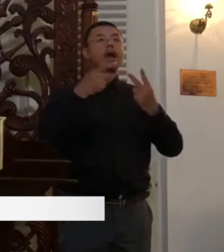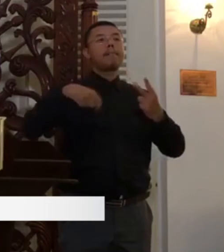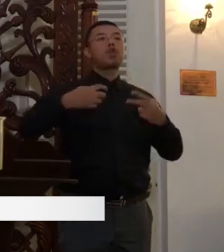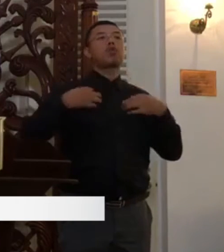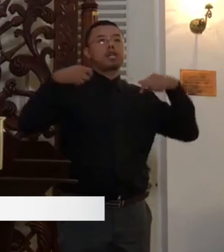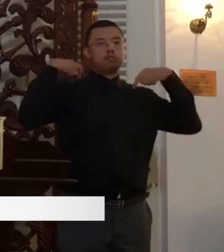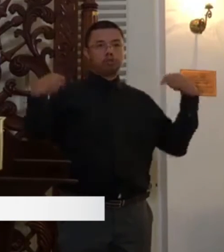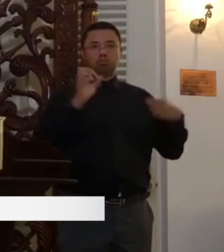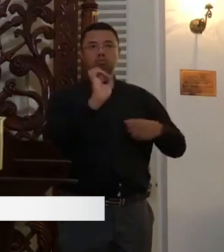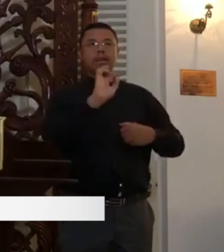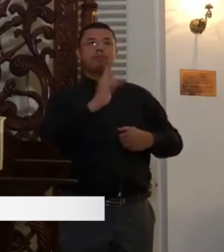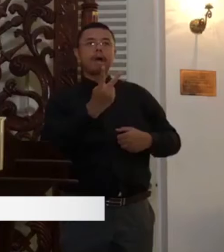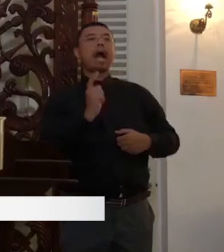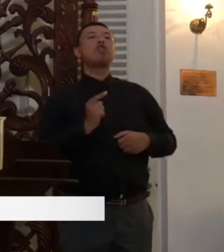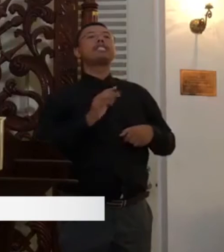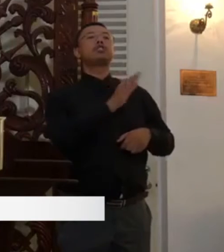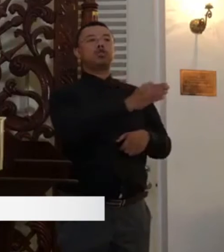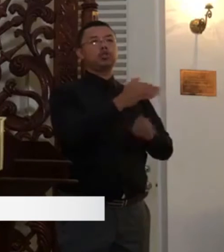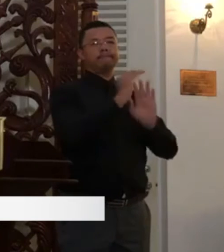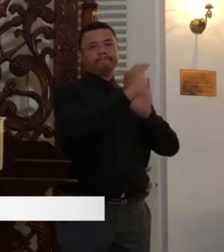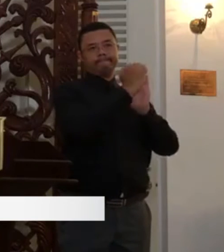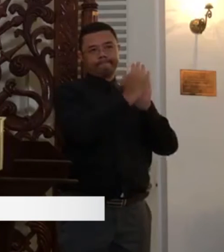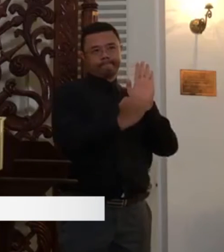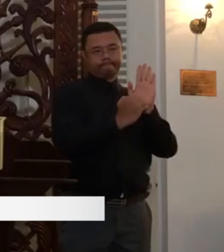Gubernur harus sejalan dengan